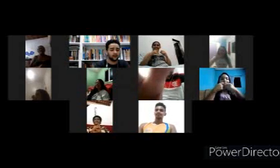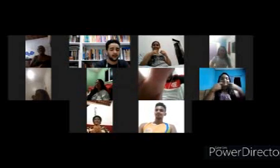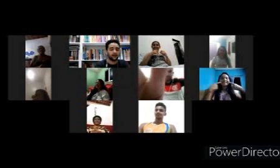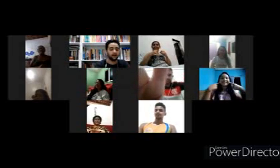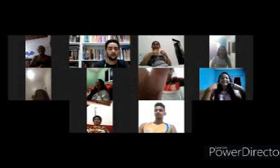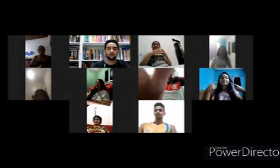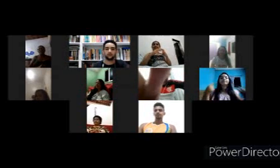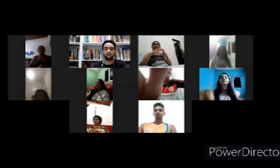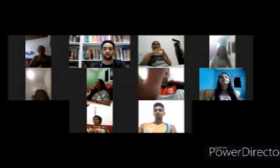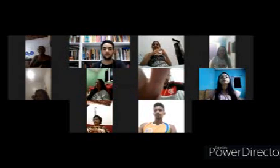Andar.